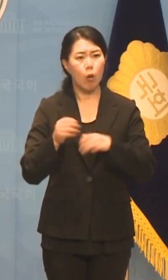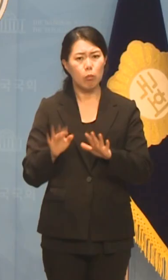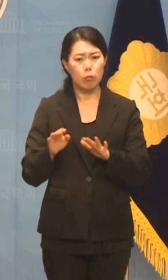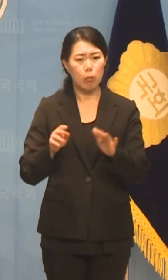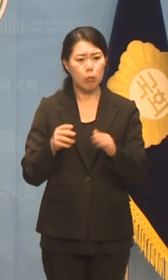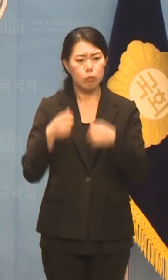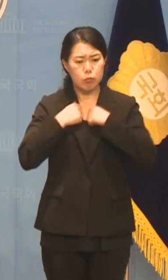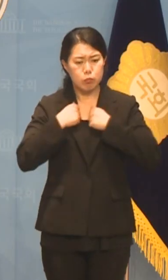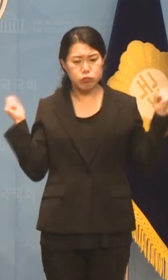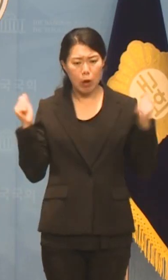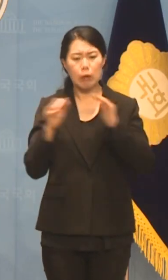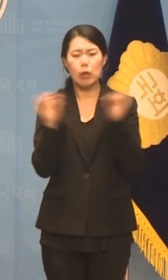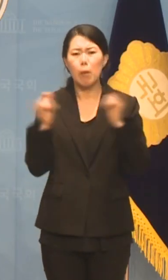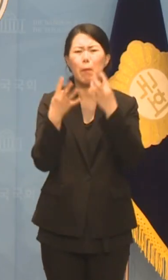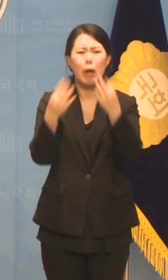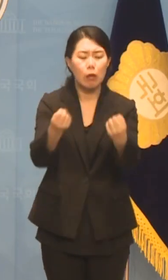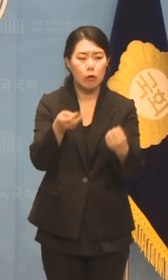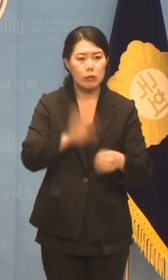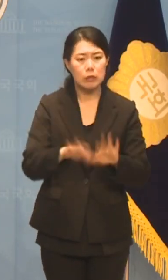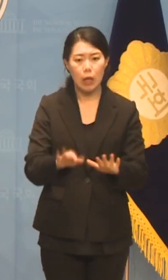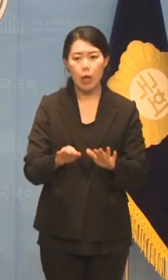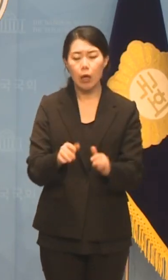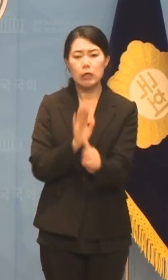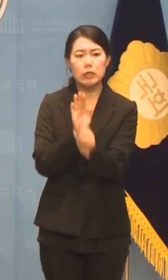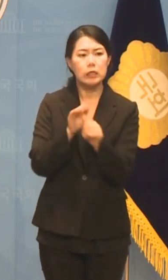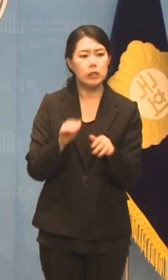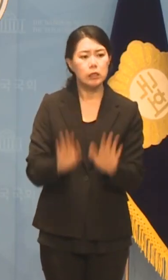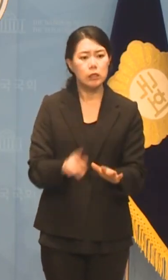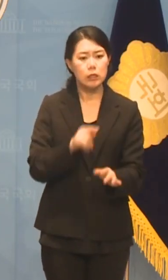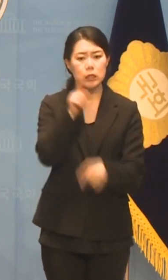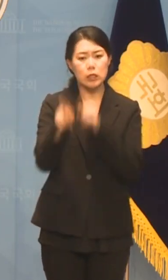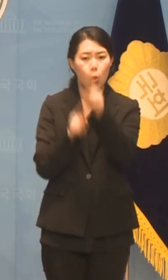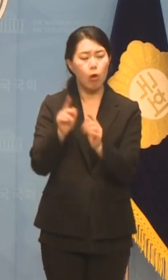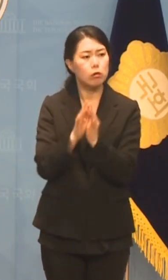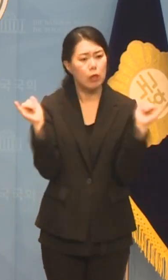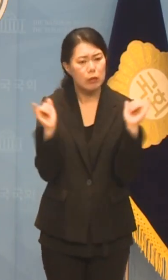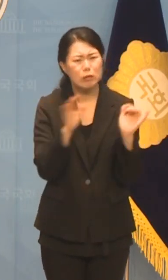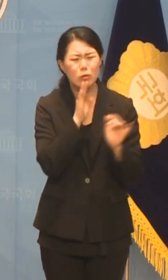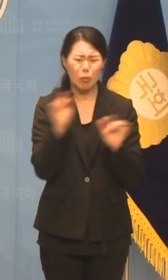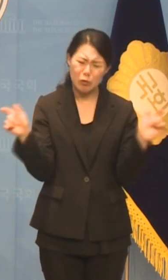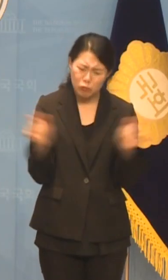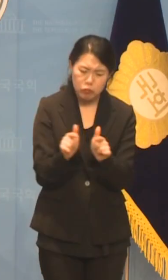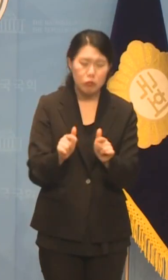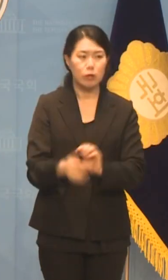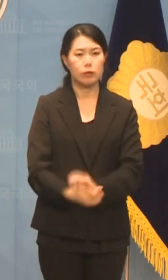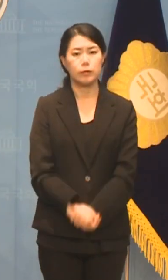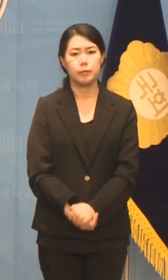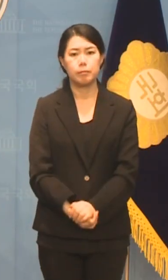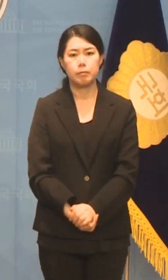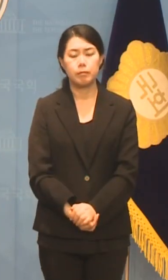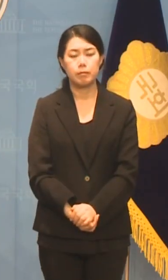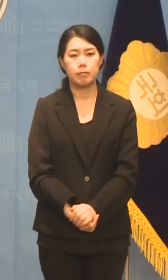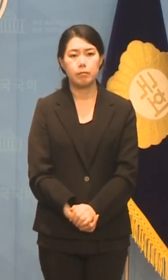있는데 간부를 하겠다 지원하고 있는 인원은 크게 감소하고 있는 실정입니다.